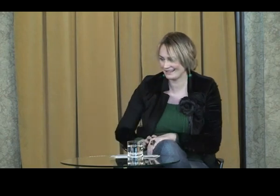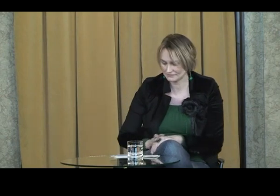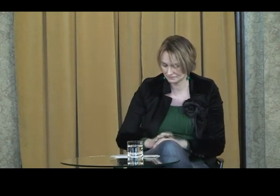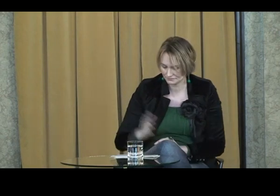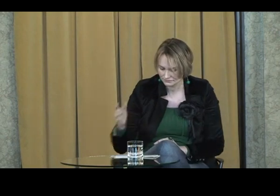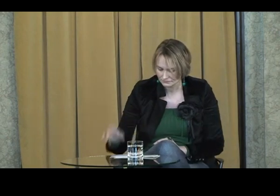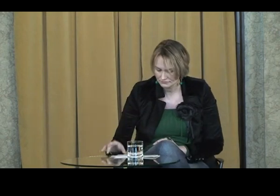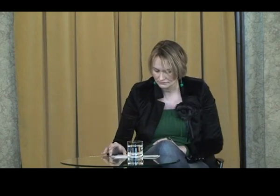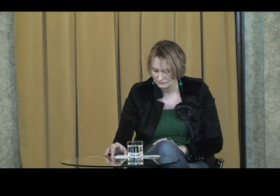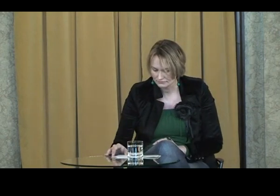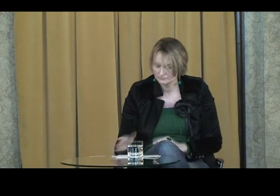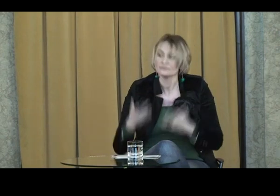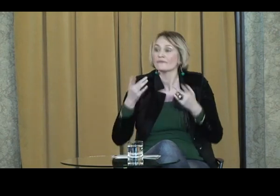alles gewusst?